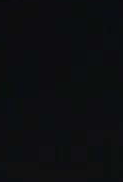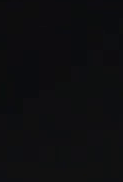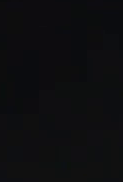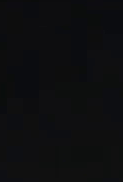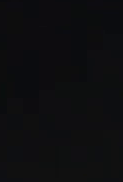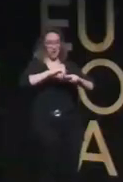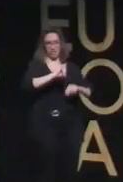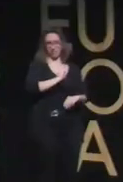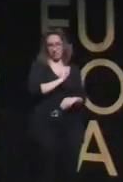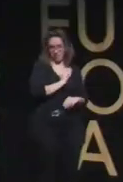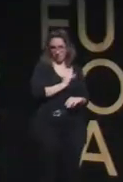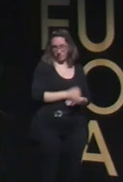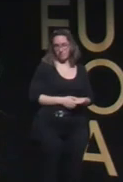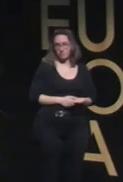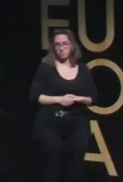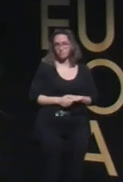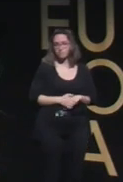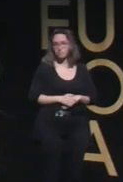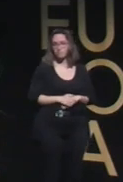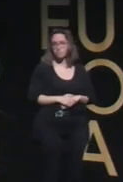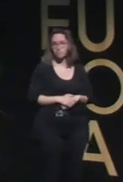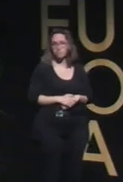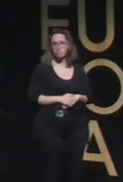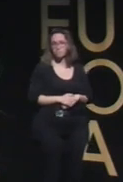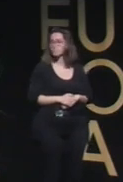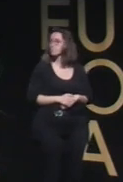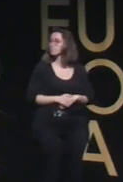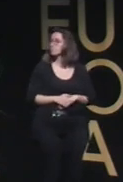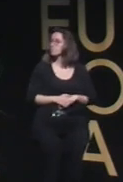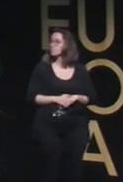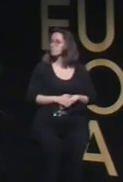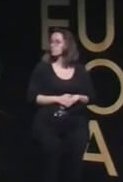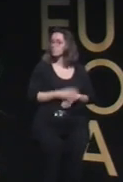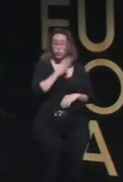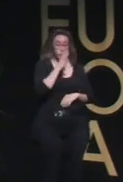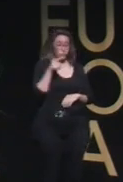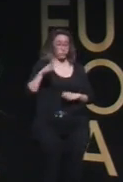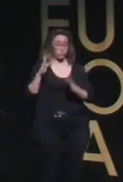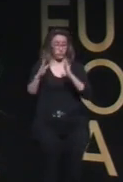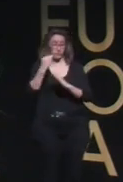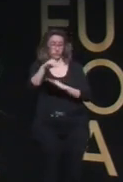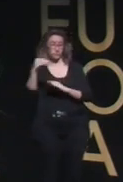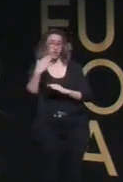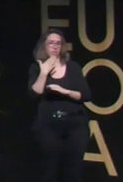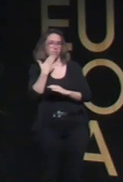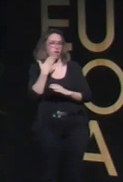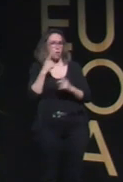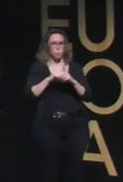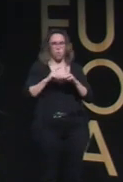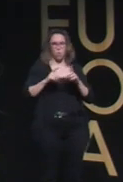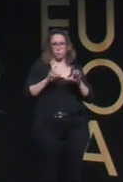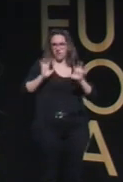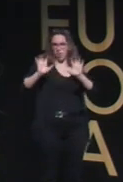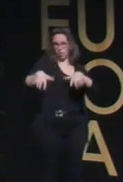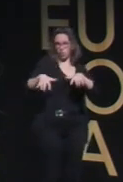alguna forma, ¿vale? Por eso son gatos que se ven como leones, porque ellos están claros de que son los más guapos, son... Y